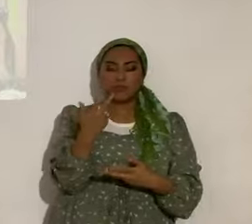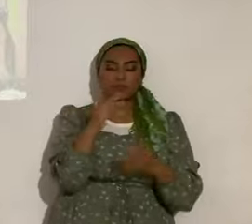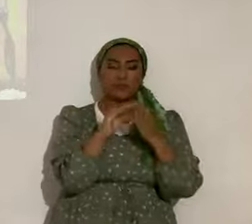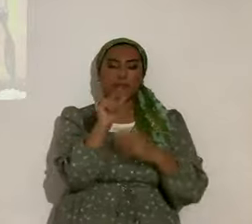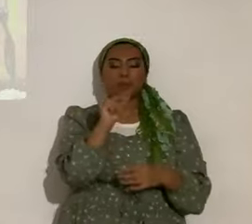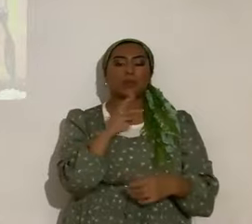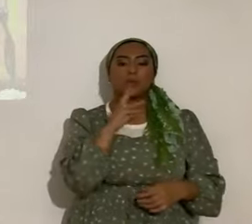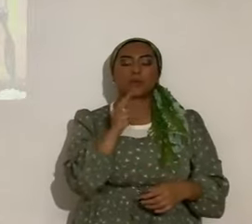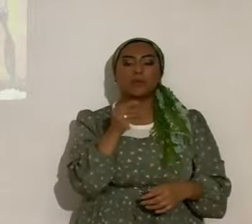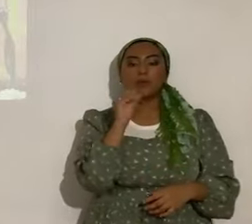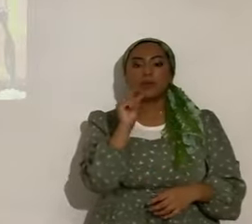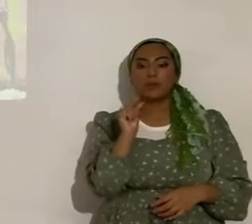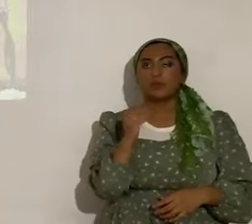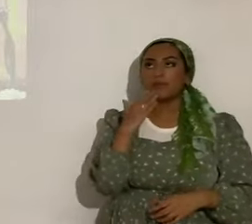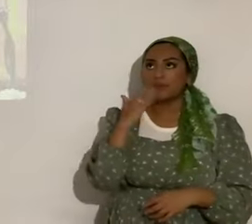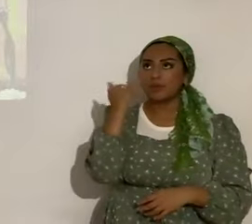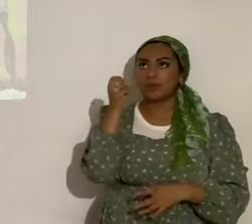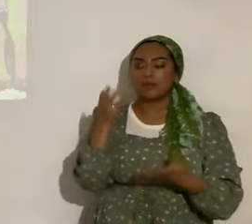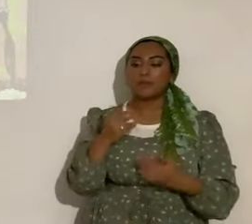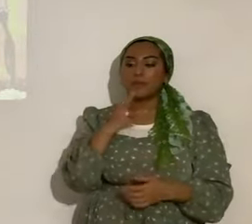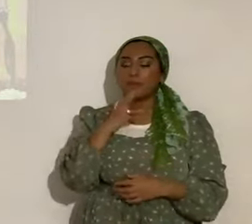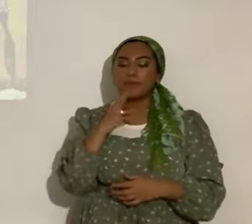permítame tomar un poquito de agua.